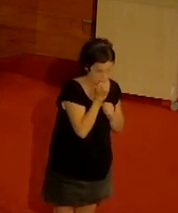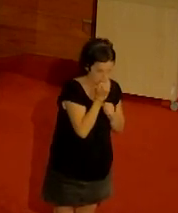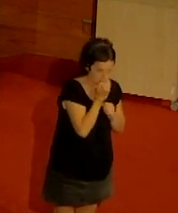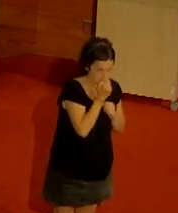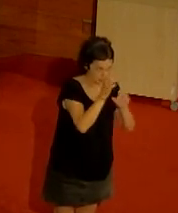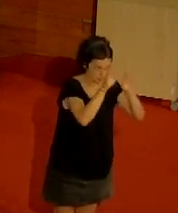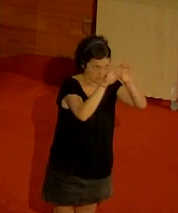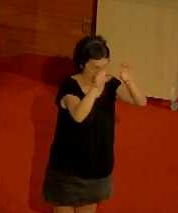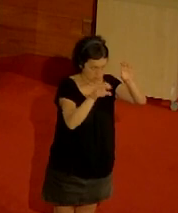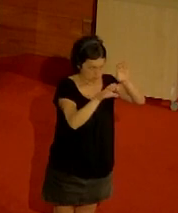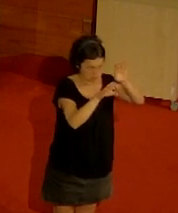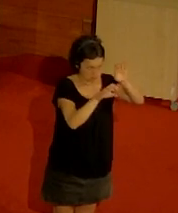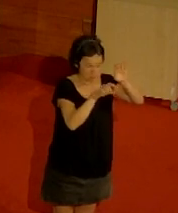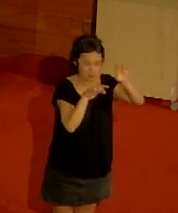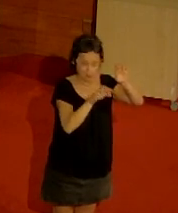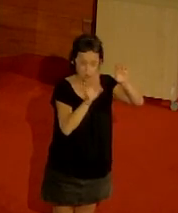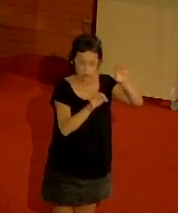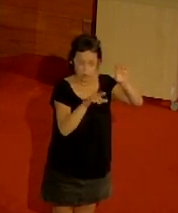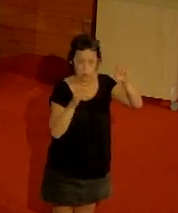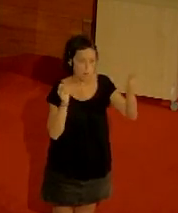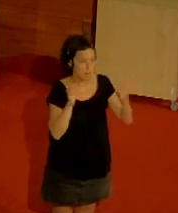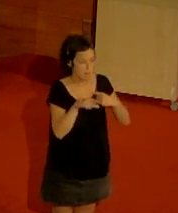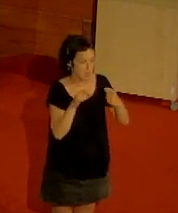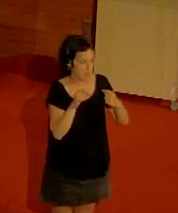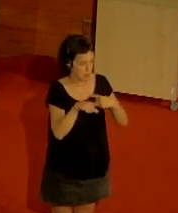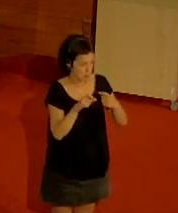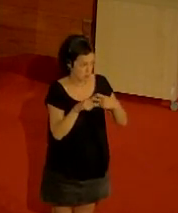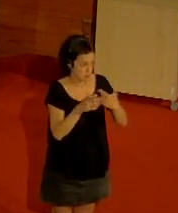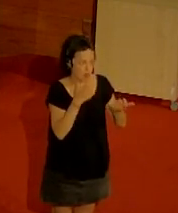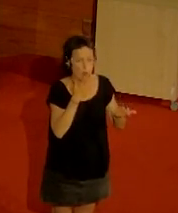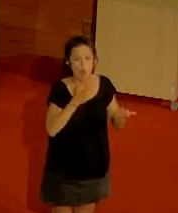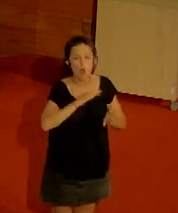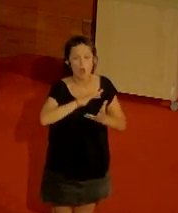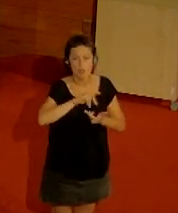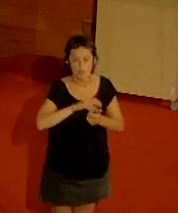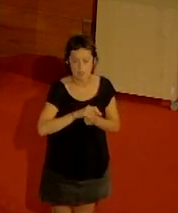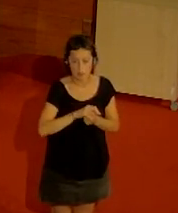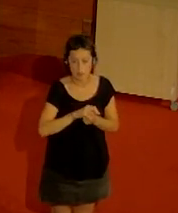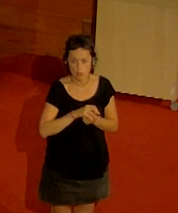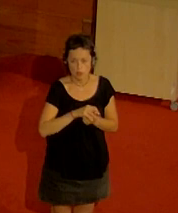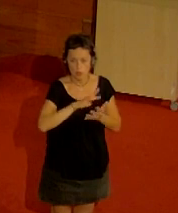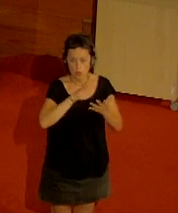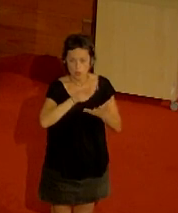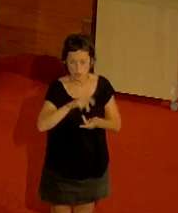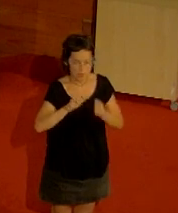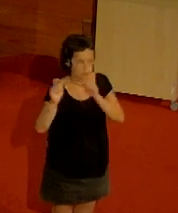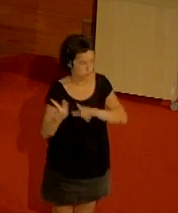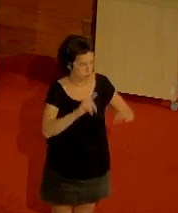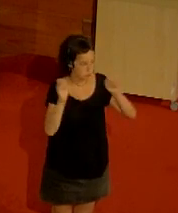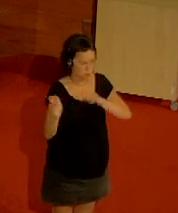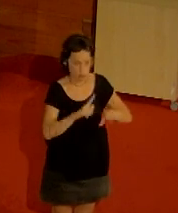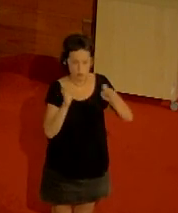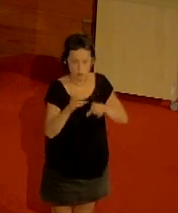algo relacionado con migraciones. O en un telediario, por ejemplo, una noticia detrás de la otra. Y a lo mejor la noticia está hecha de forma